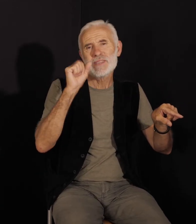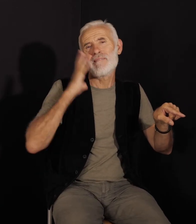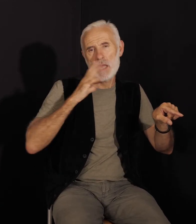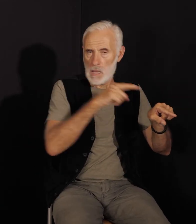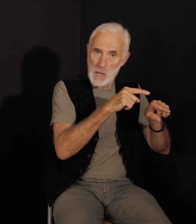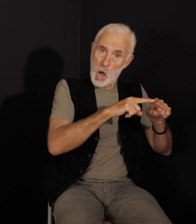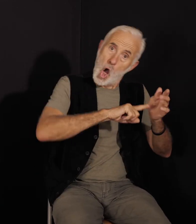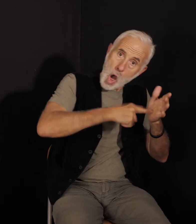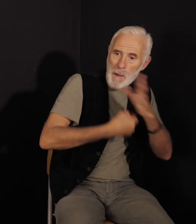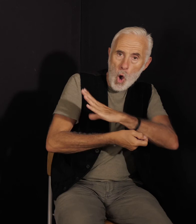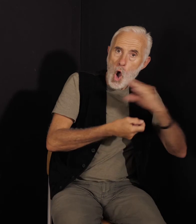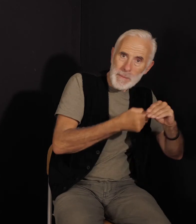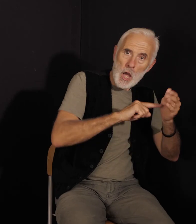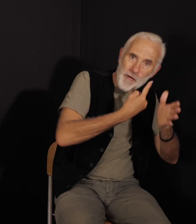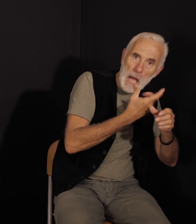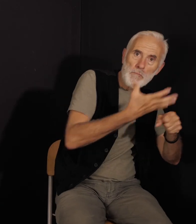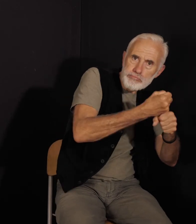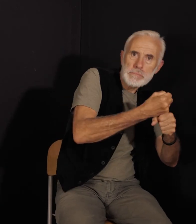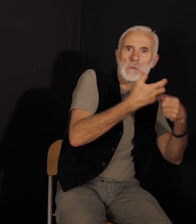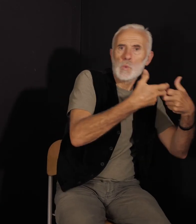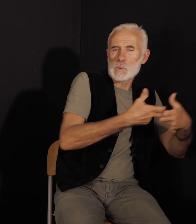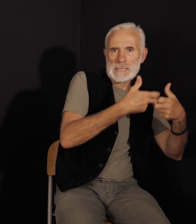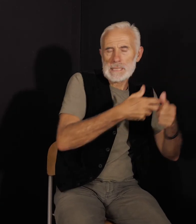de reproductions, de dessins, de collages, de